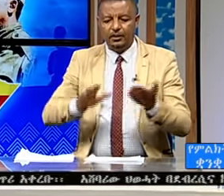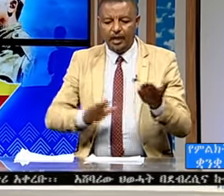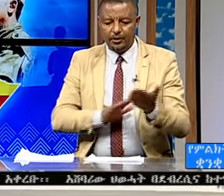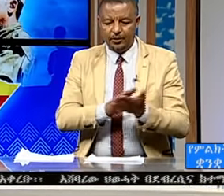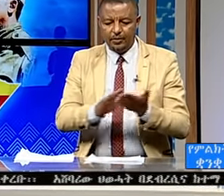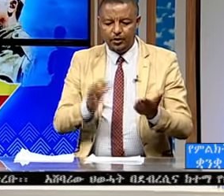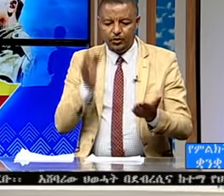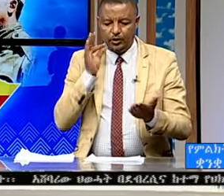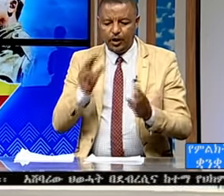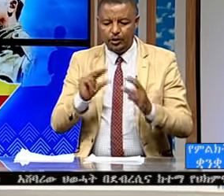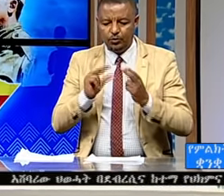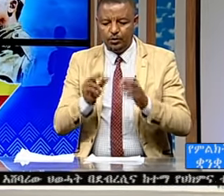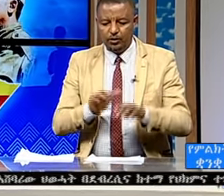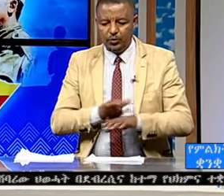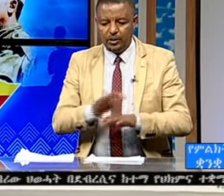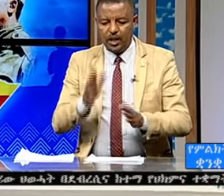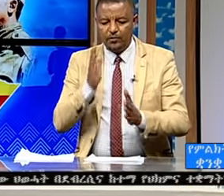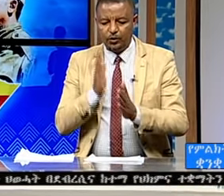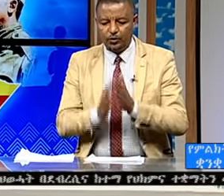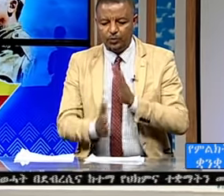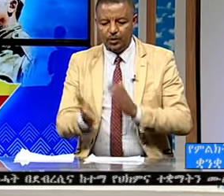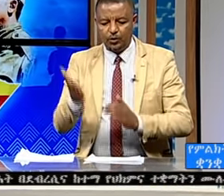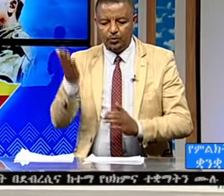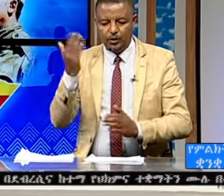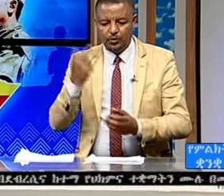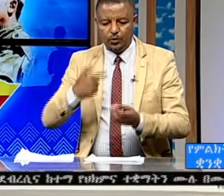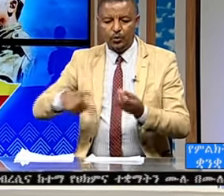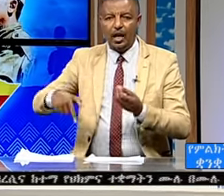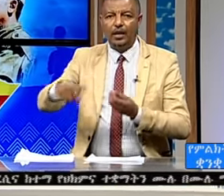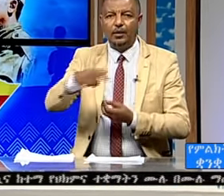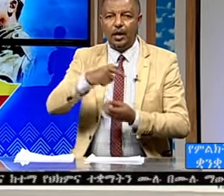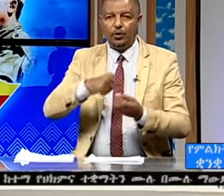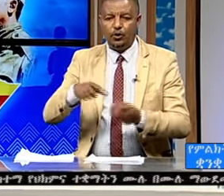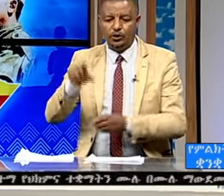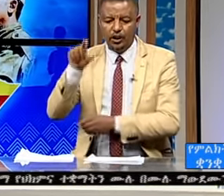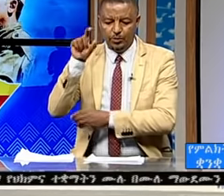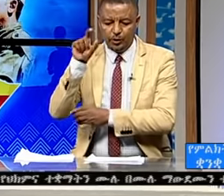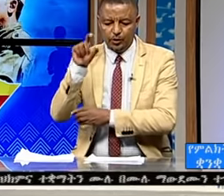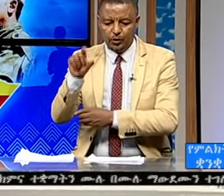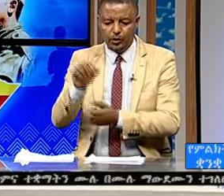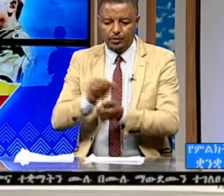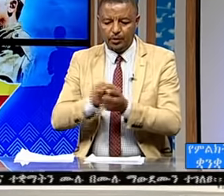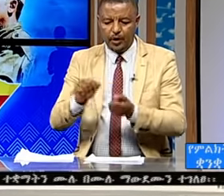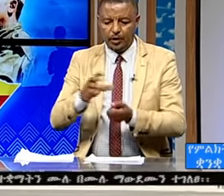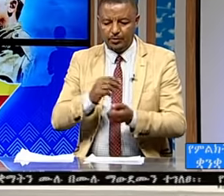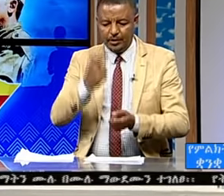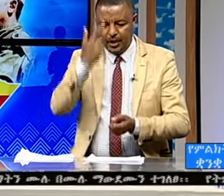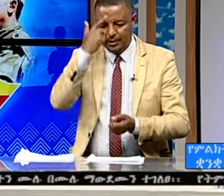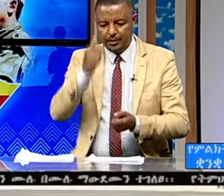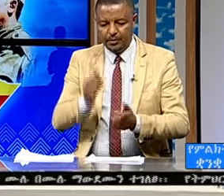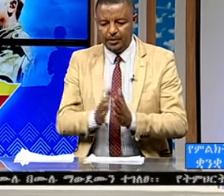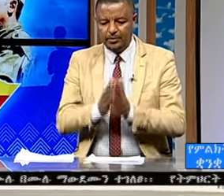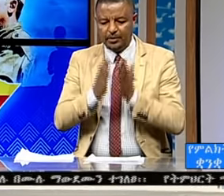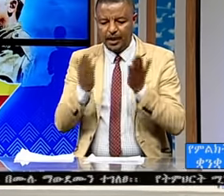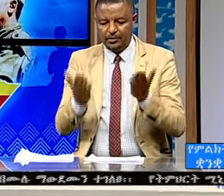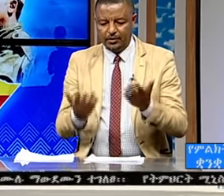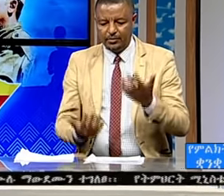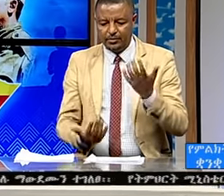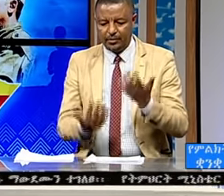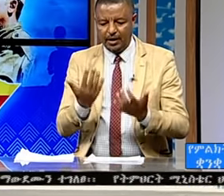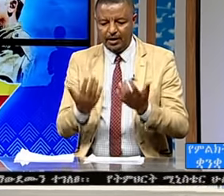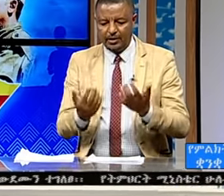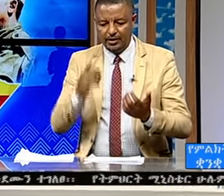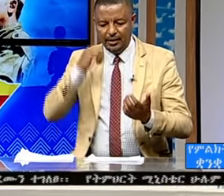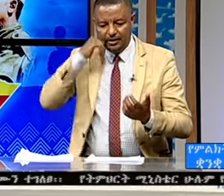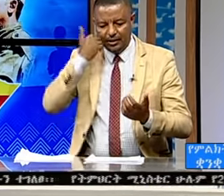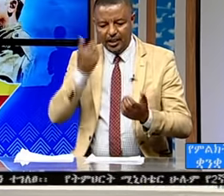በአፋር ክልል አሸባሪ የህወሓት ቡድን ወረራ ፈጽሞባቸው በነበሩ አካባቢዎች መስጊዶች በማውደምና የእምነት